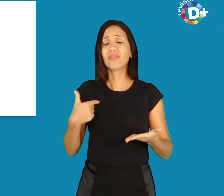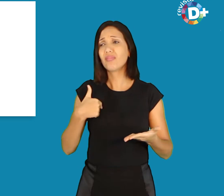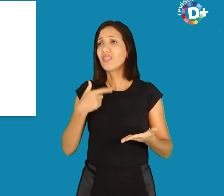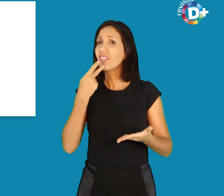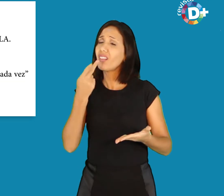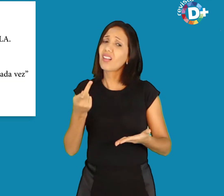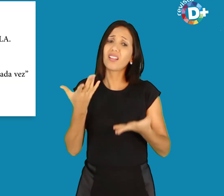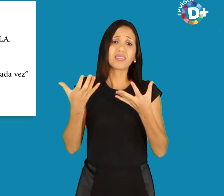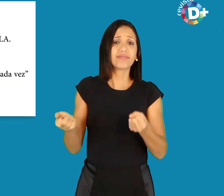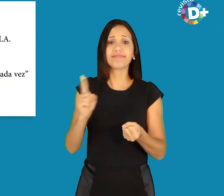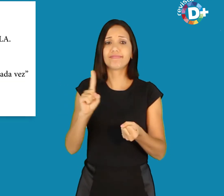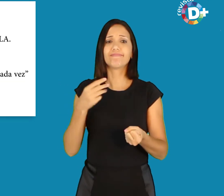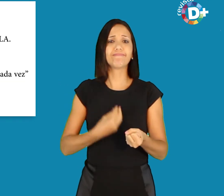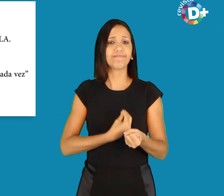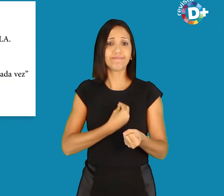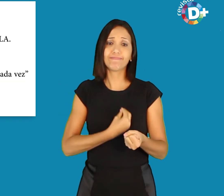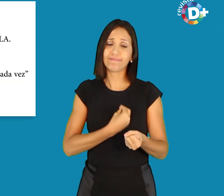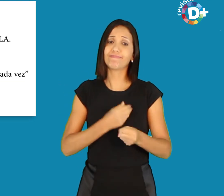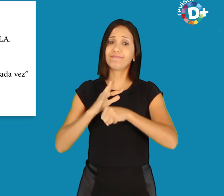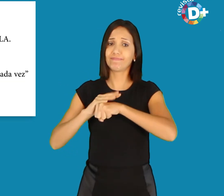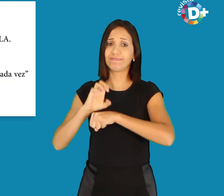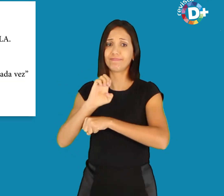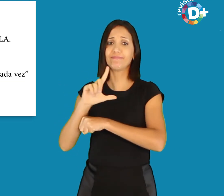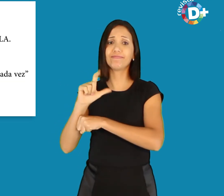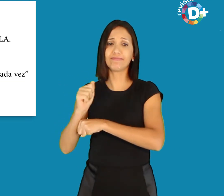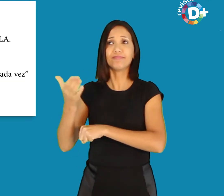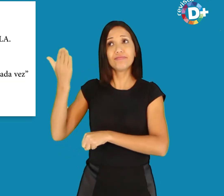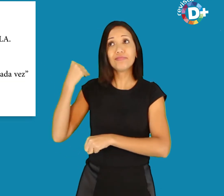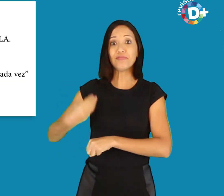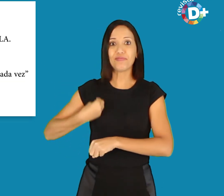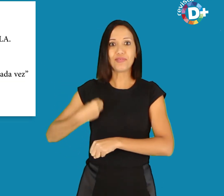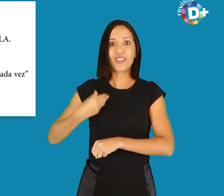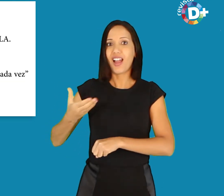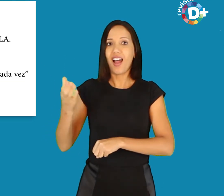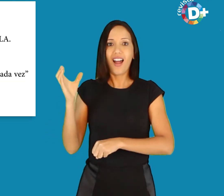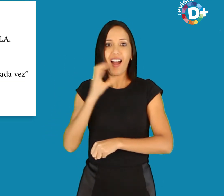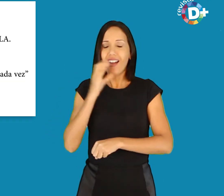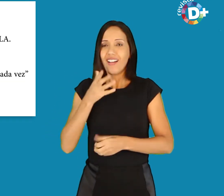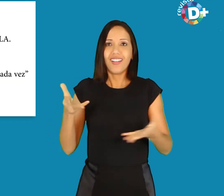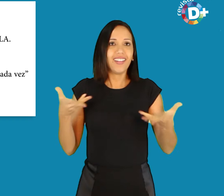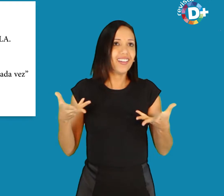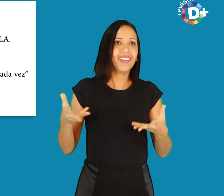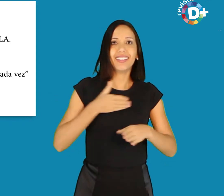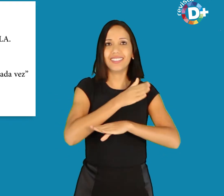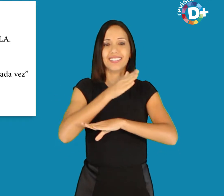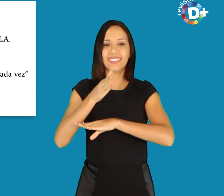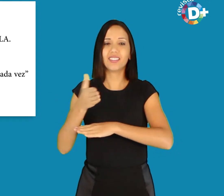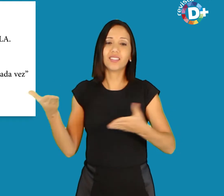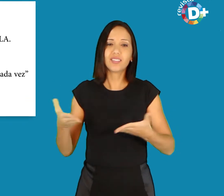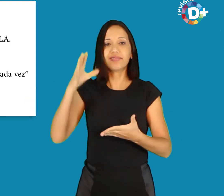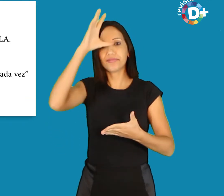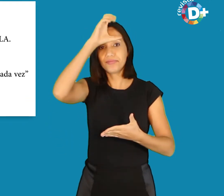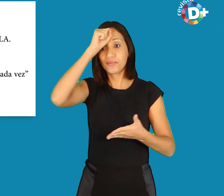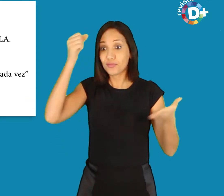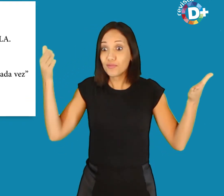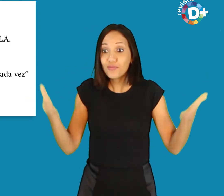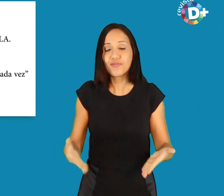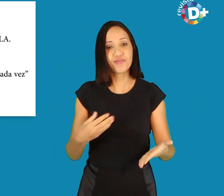não digo que aceitei mas vivo com ela antes tinha um ritmo acelerado agora aprendi a viver o